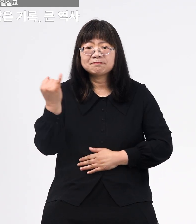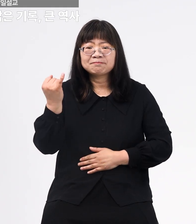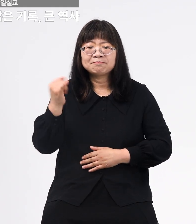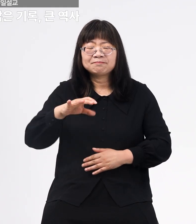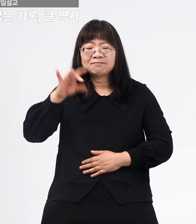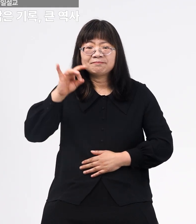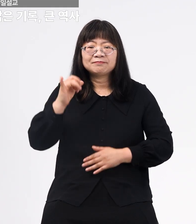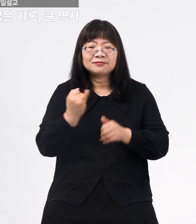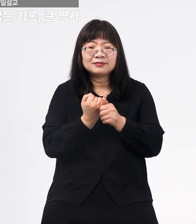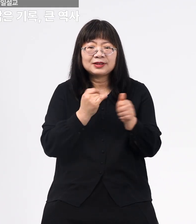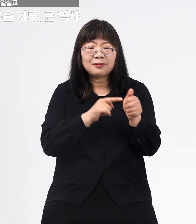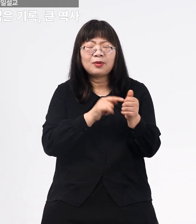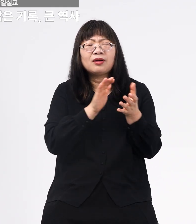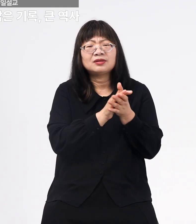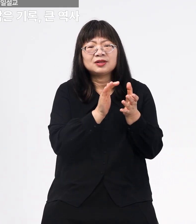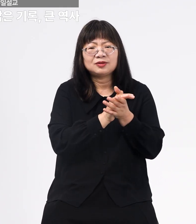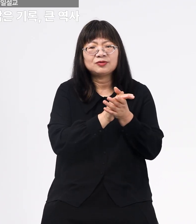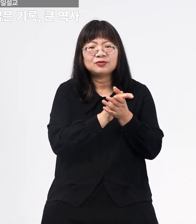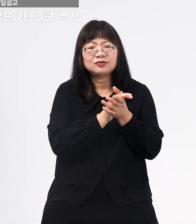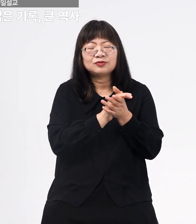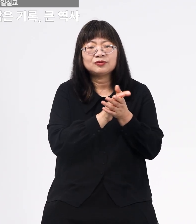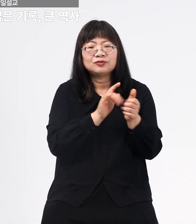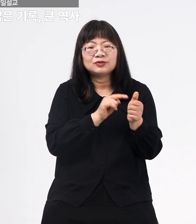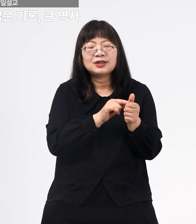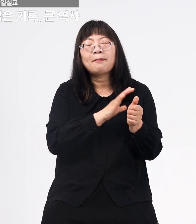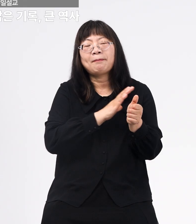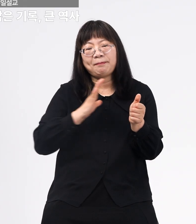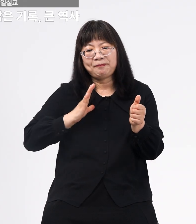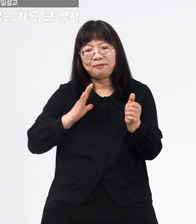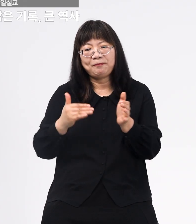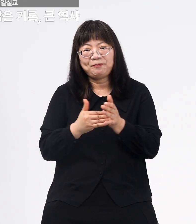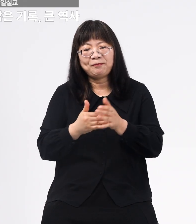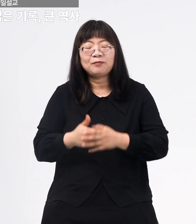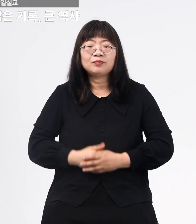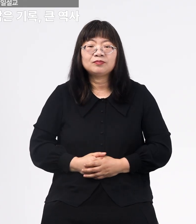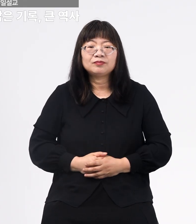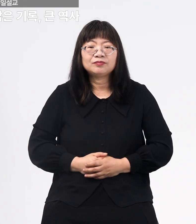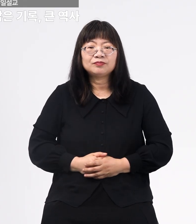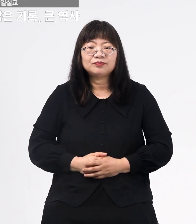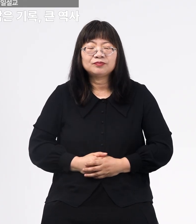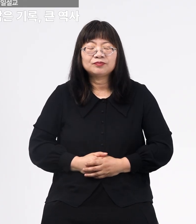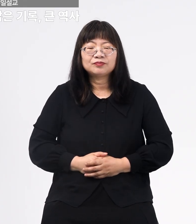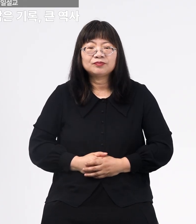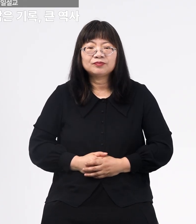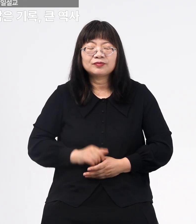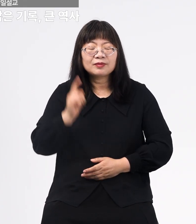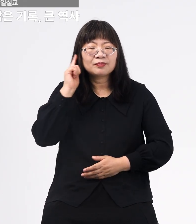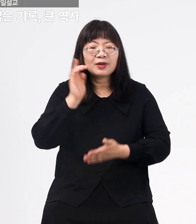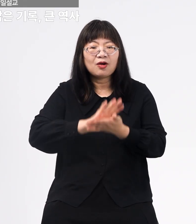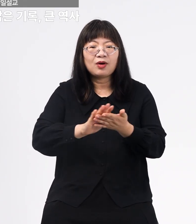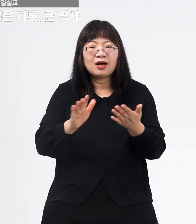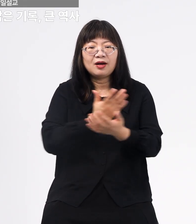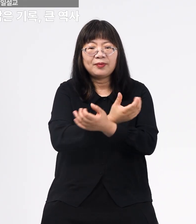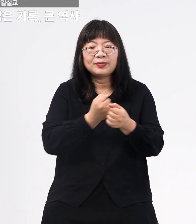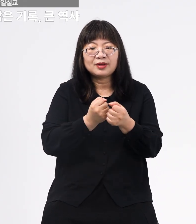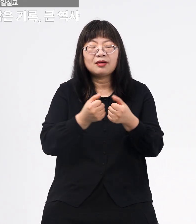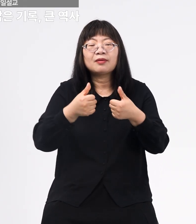남편의 벗을 배반한 겁니다. 또 그 평화협정을 깬